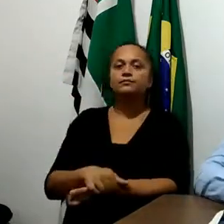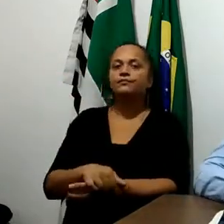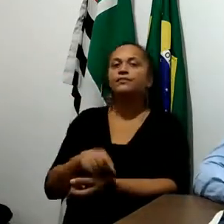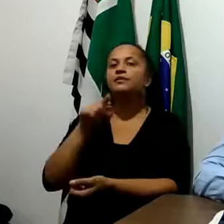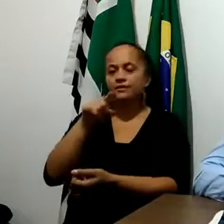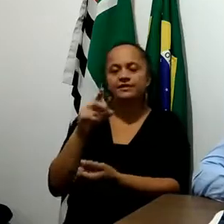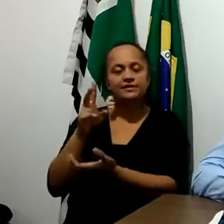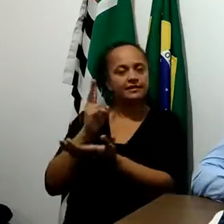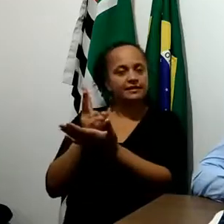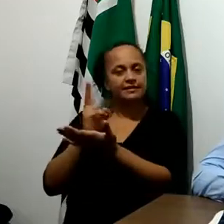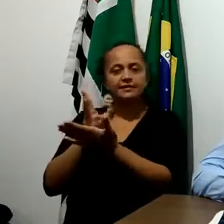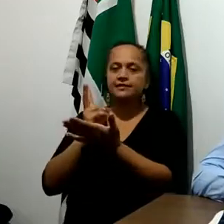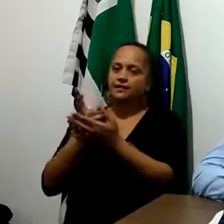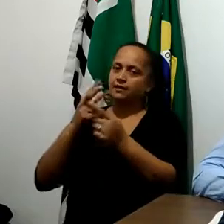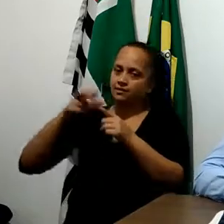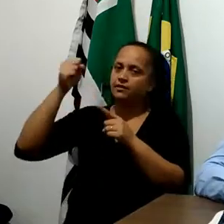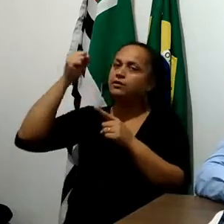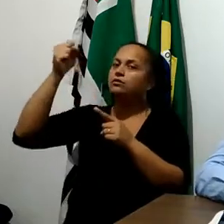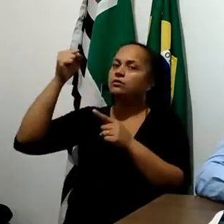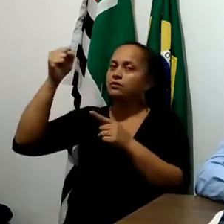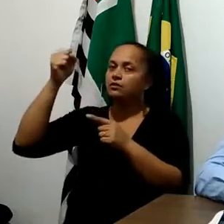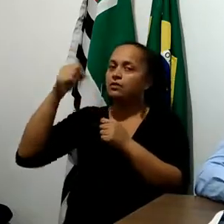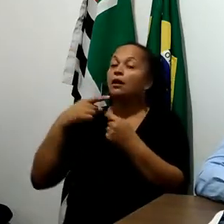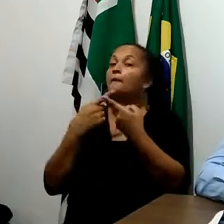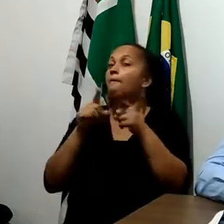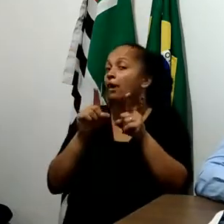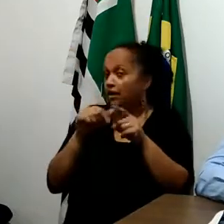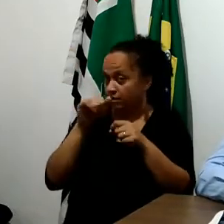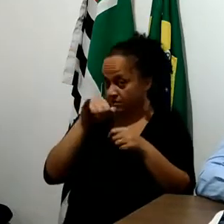vai sair vitorioso. Agora, se você